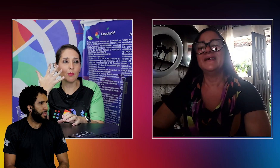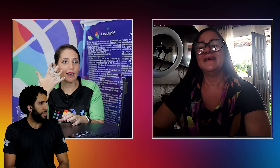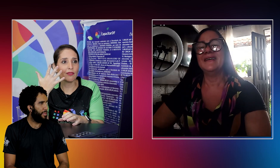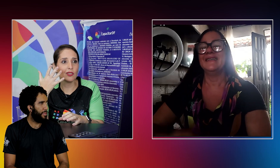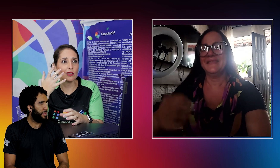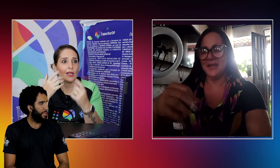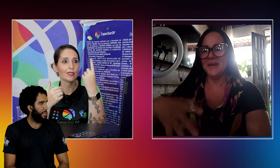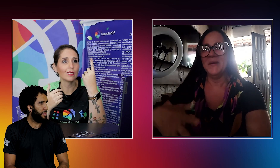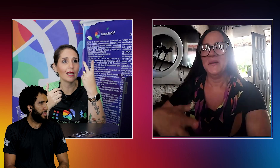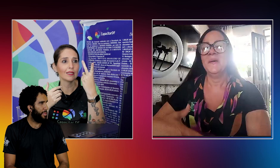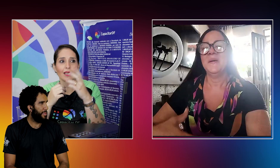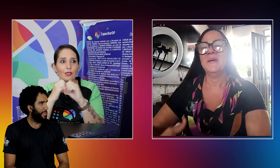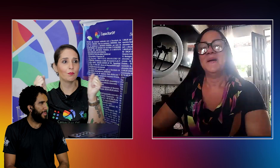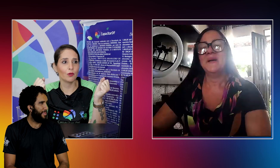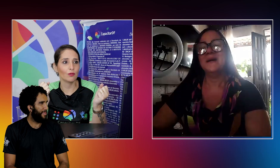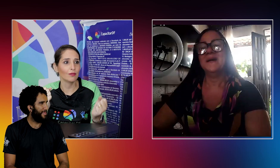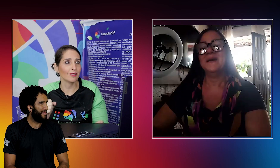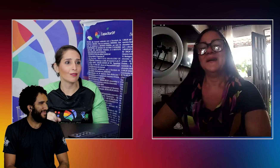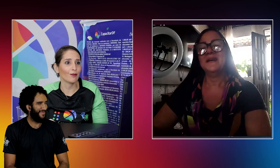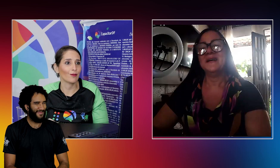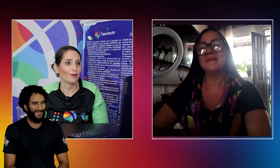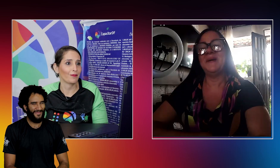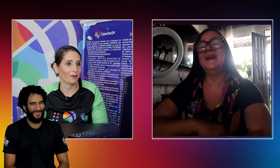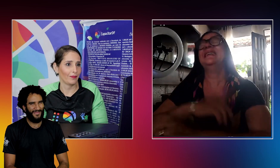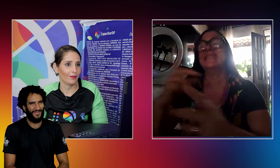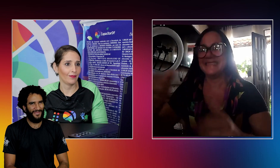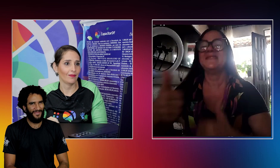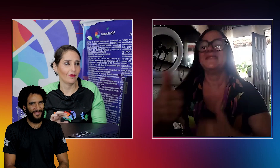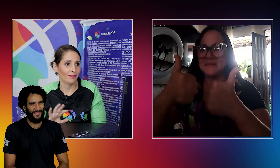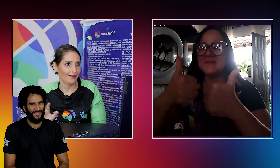a bomba na frente dele. 6, 7, pô. Estourou.